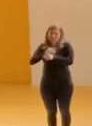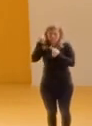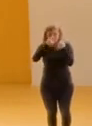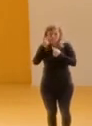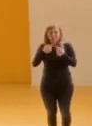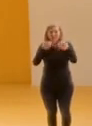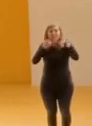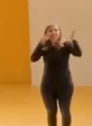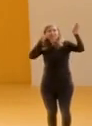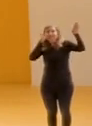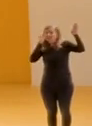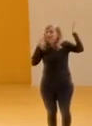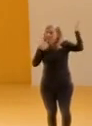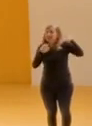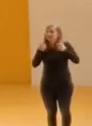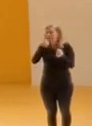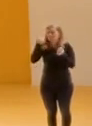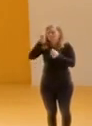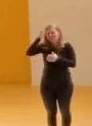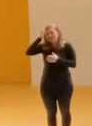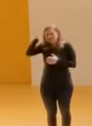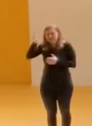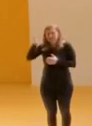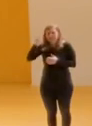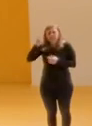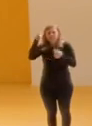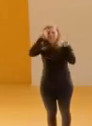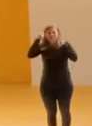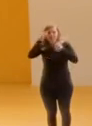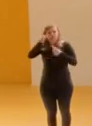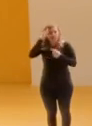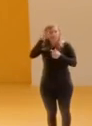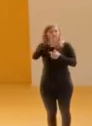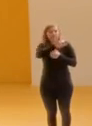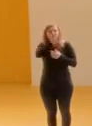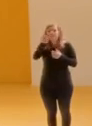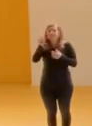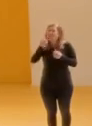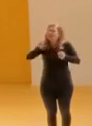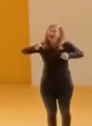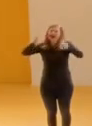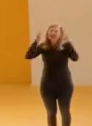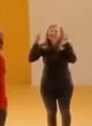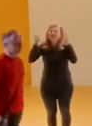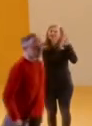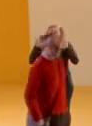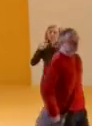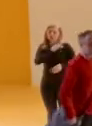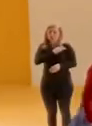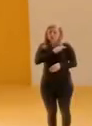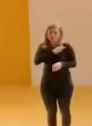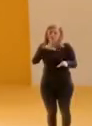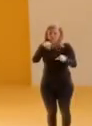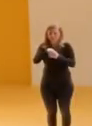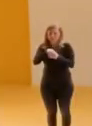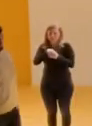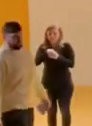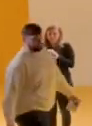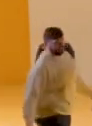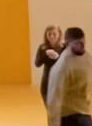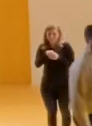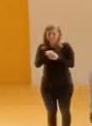zdjęcie wybitnego myśliciela ktoś wie kto to może jest najważniejszy bodaj socjolog w historii myśli